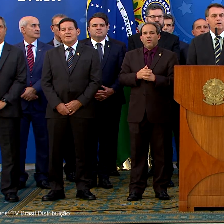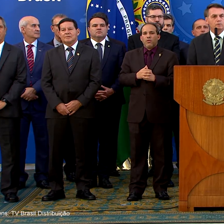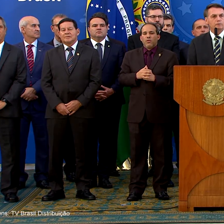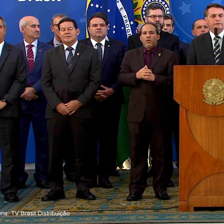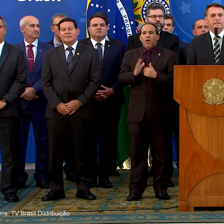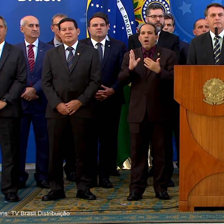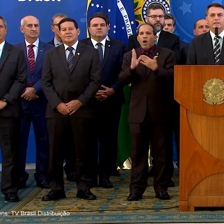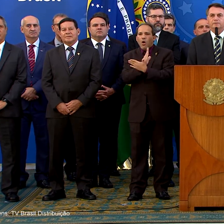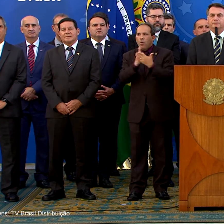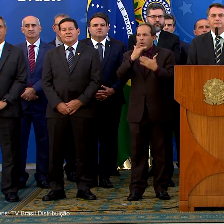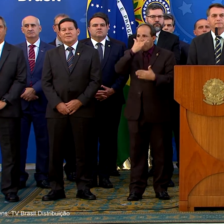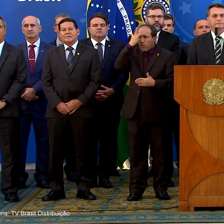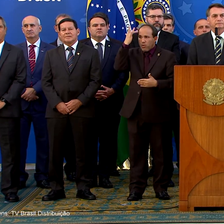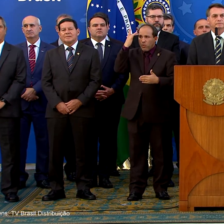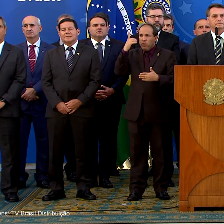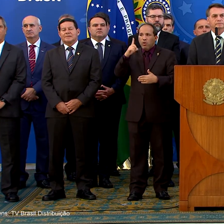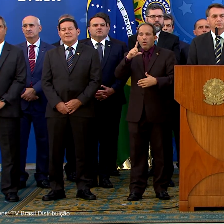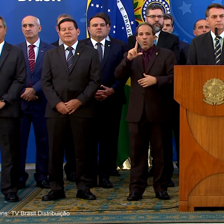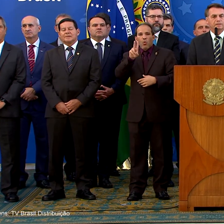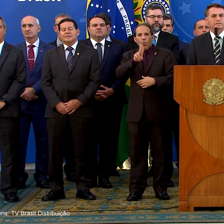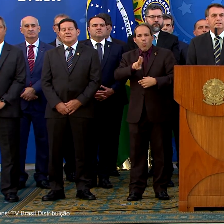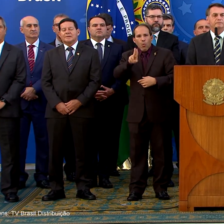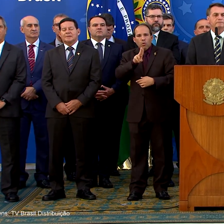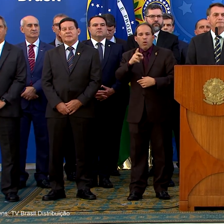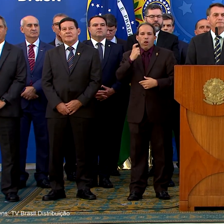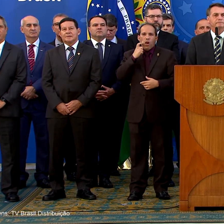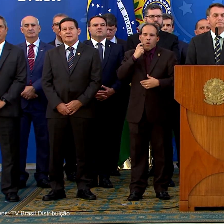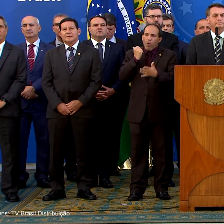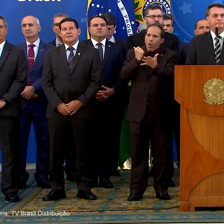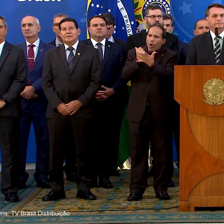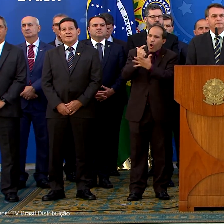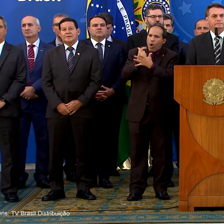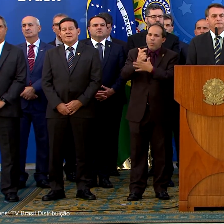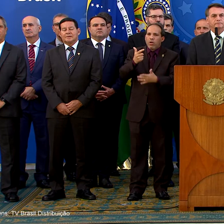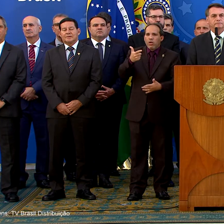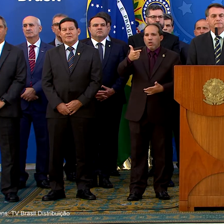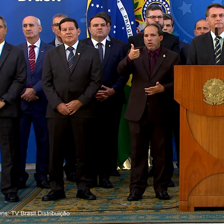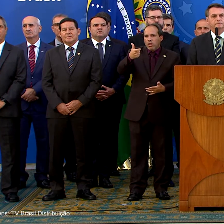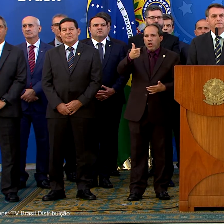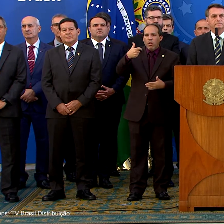arma a compra de armamento de munição